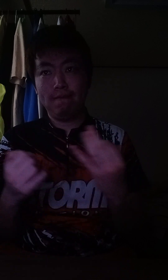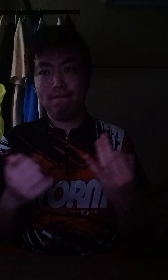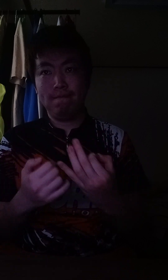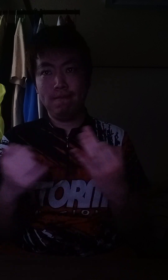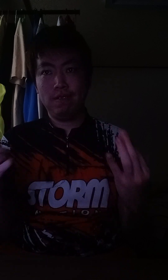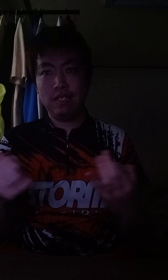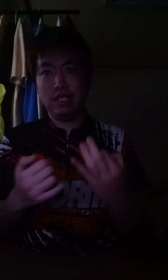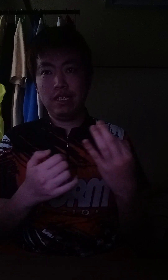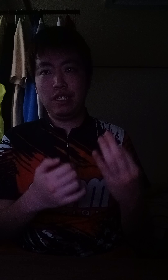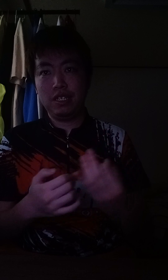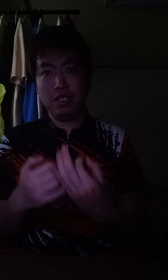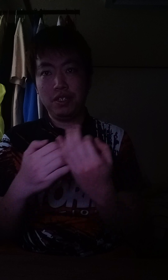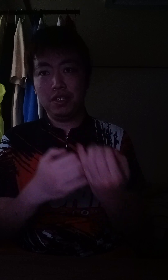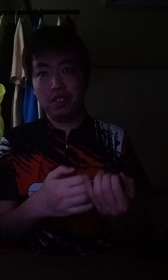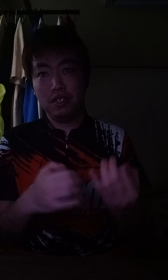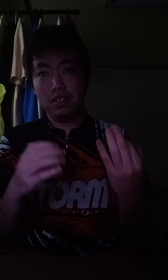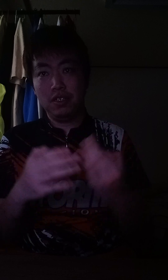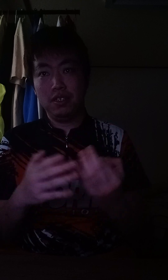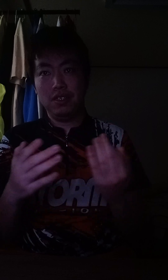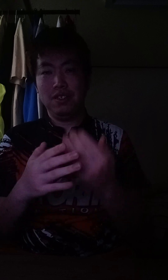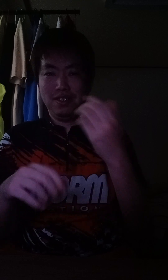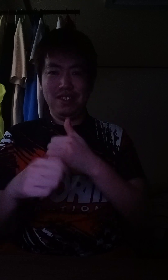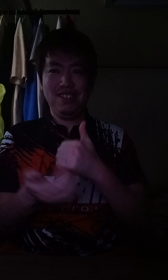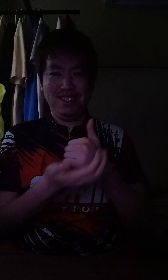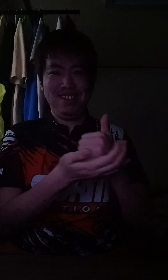같아 엄마는 대견스럽기만 합니다.